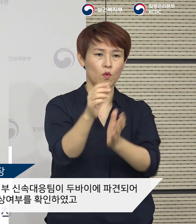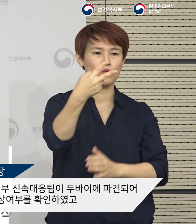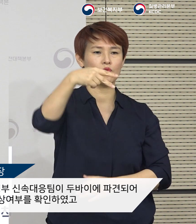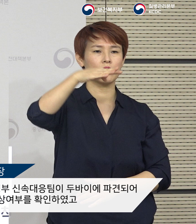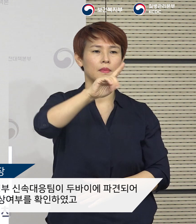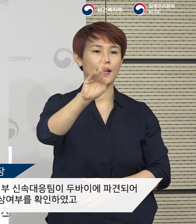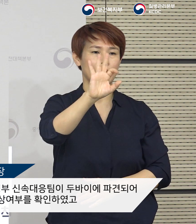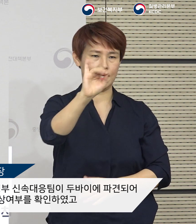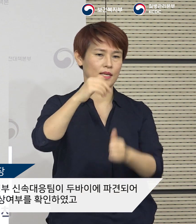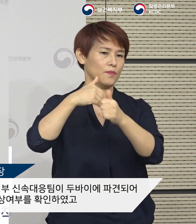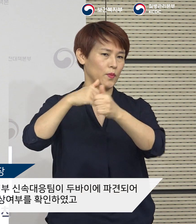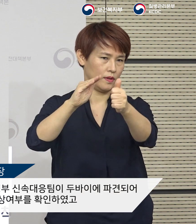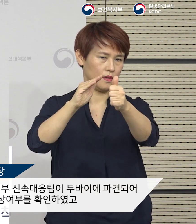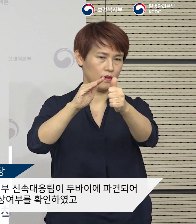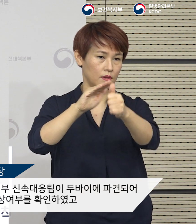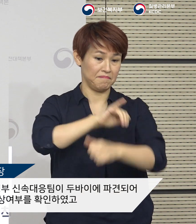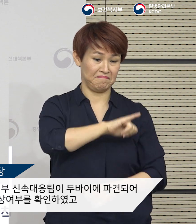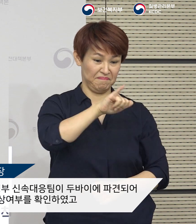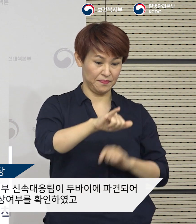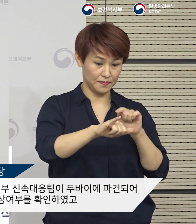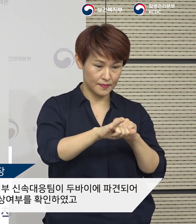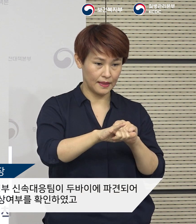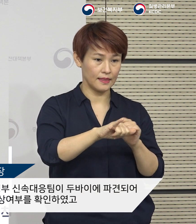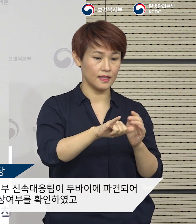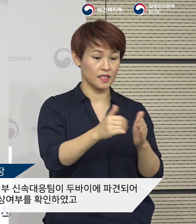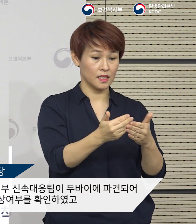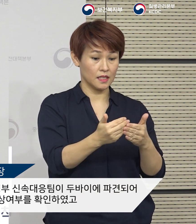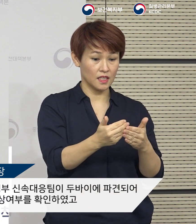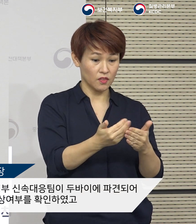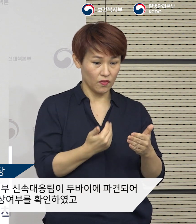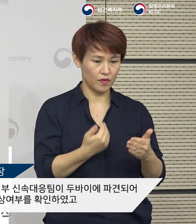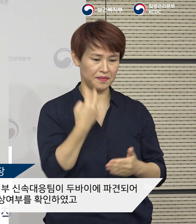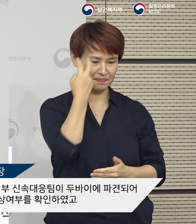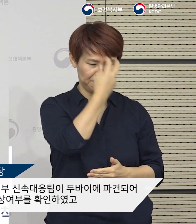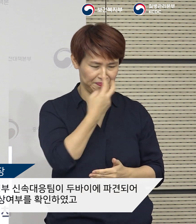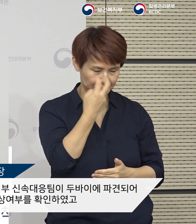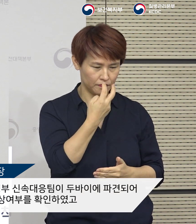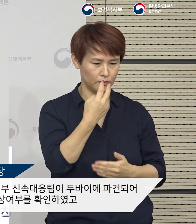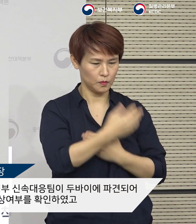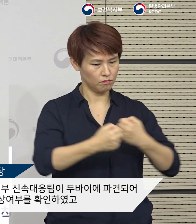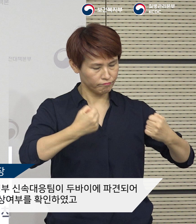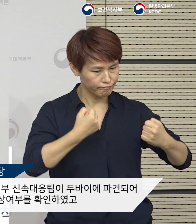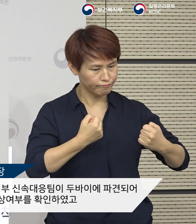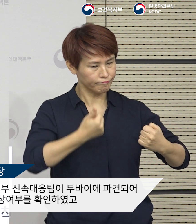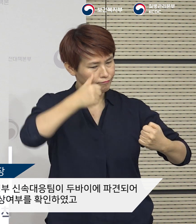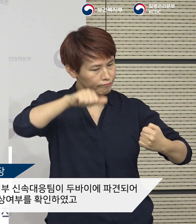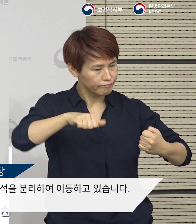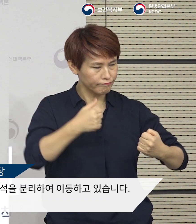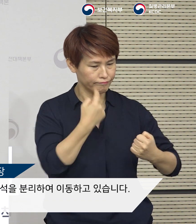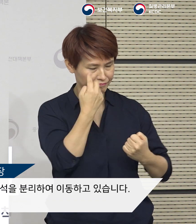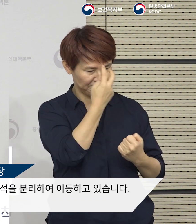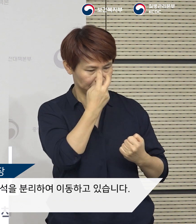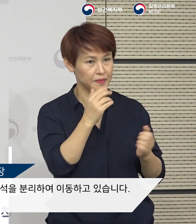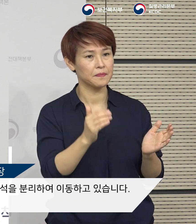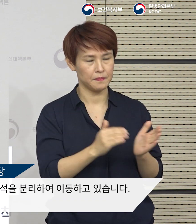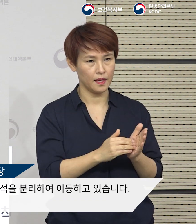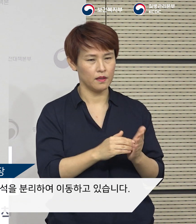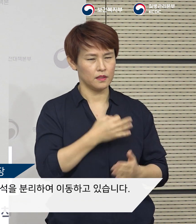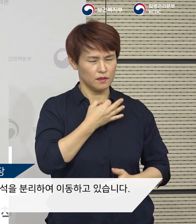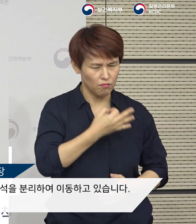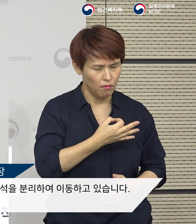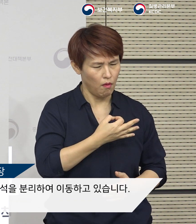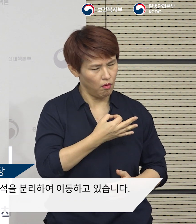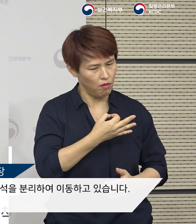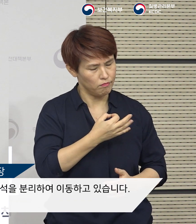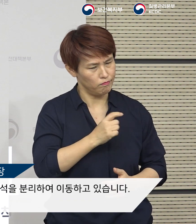파견되어 항공편 탑승 전에 건강상태 질문서 등을 통해 정상 여부를 확인하였고 기침 등